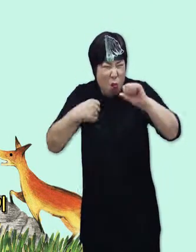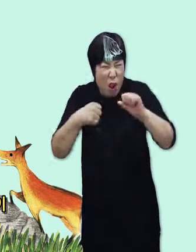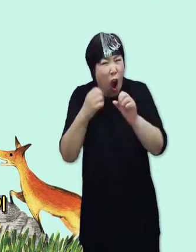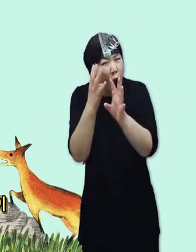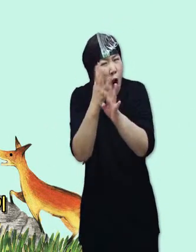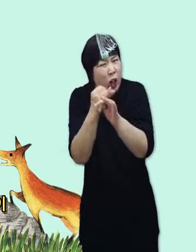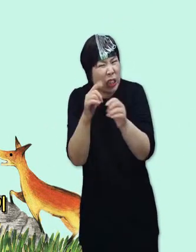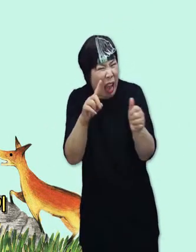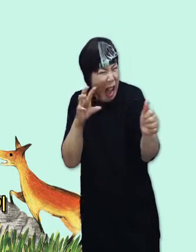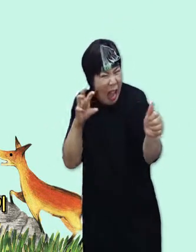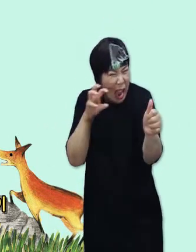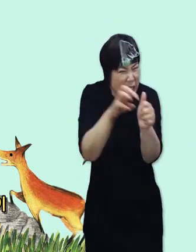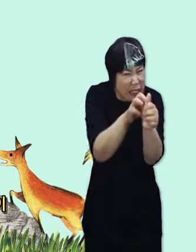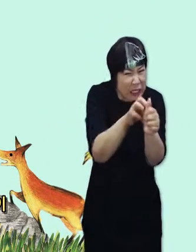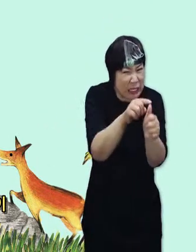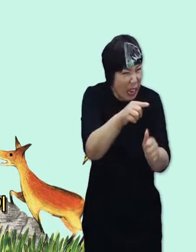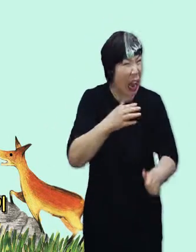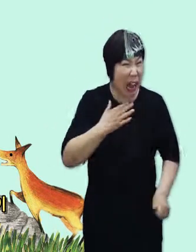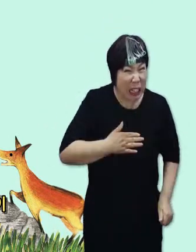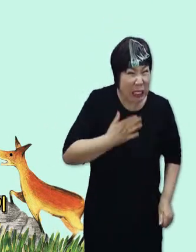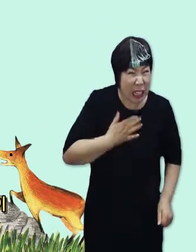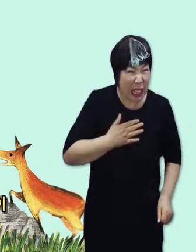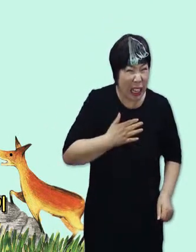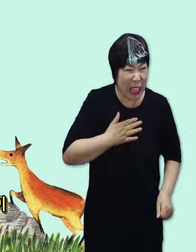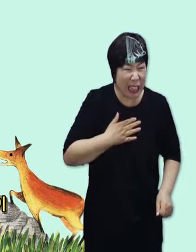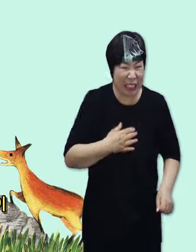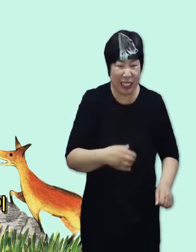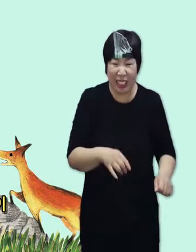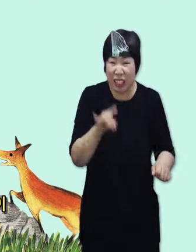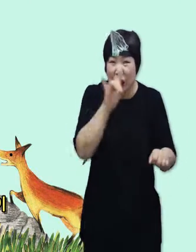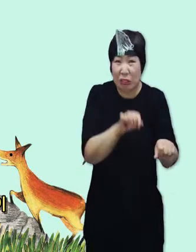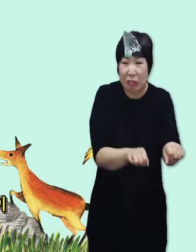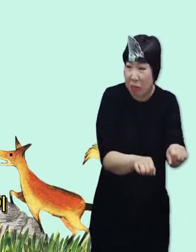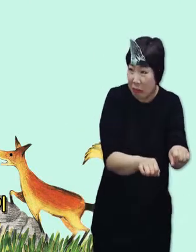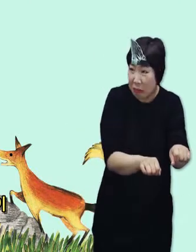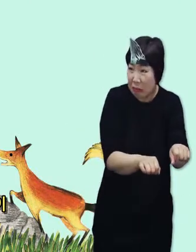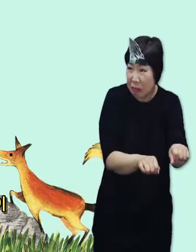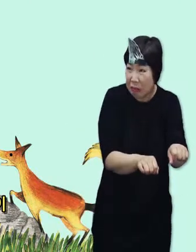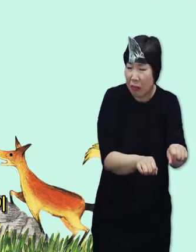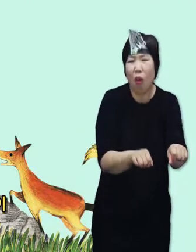무서운 동물이 언제 공격할지 아니?